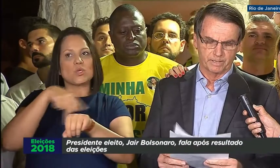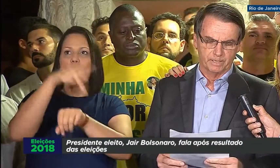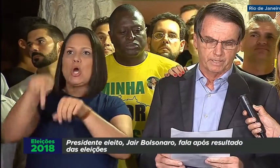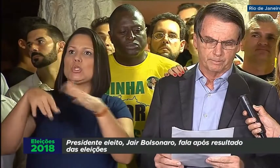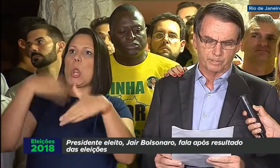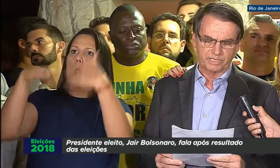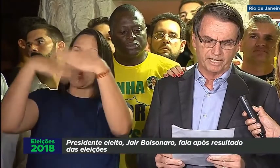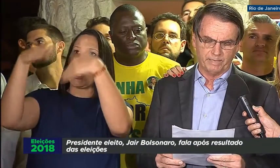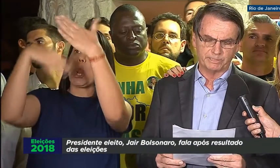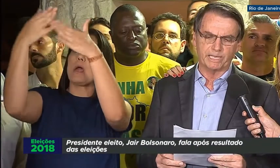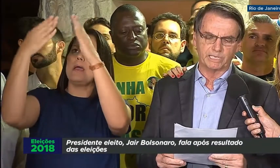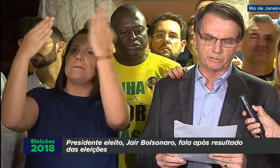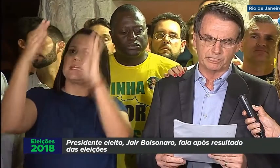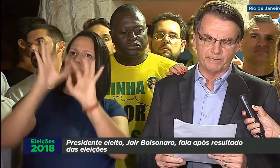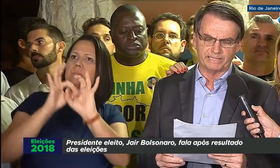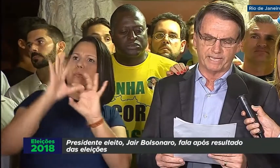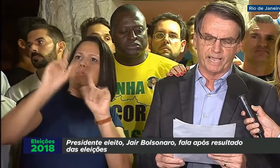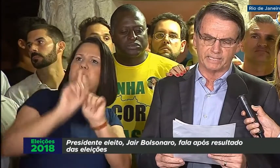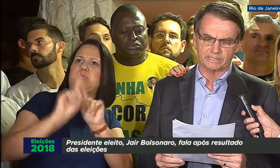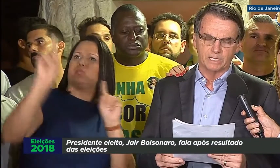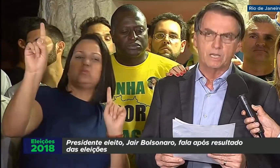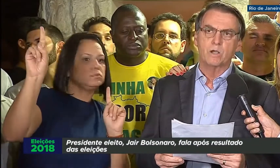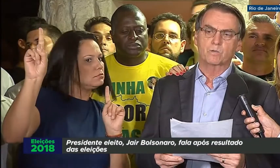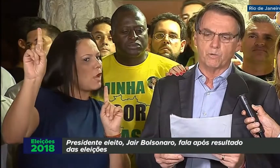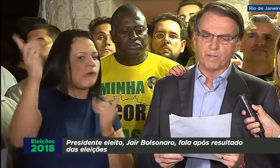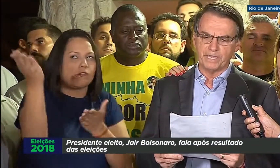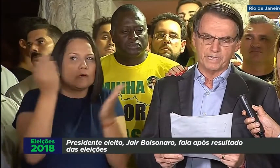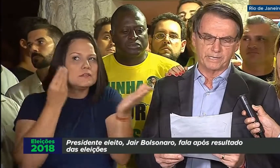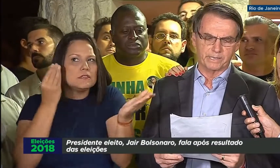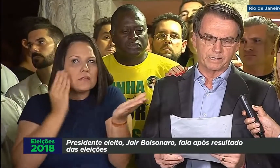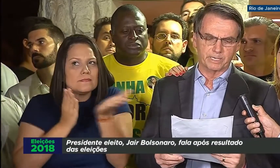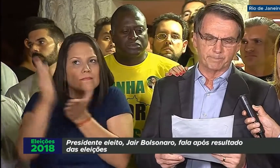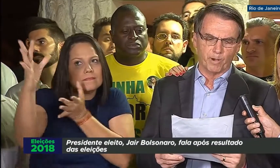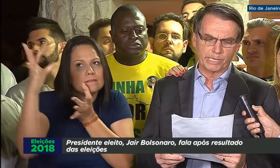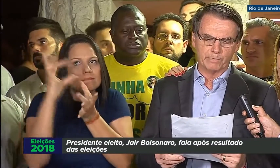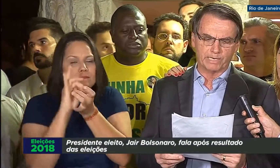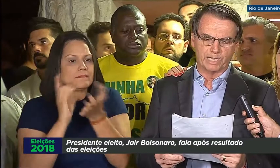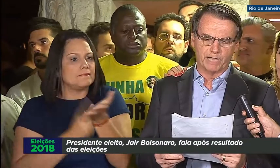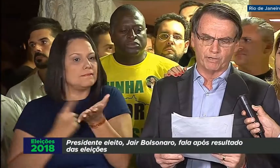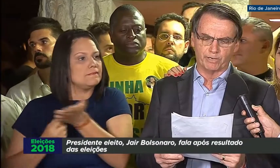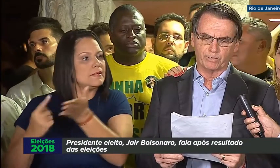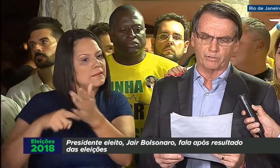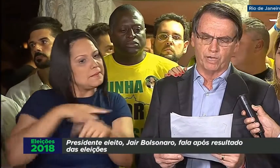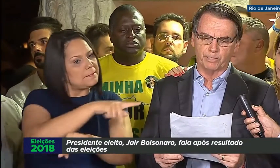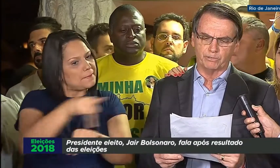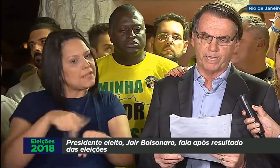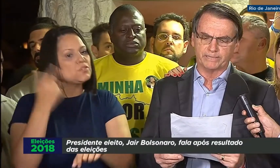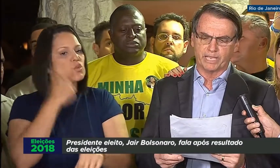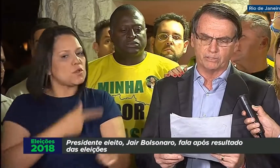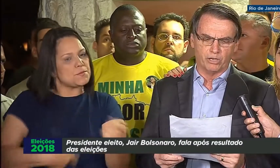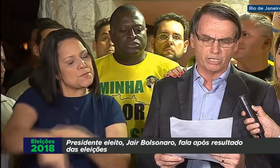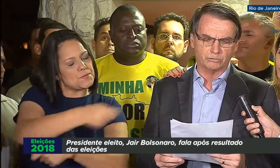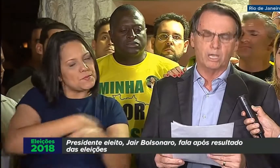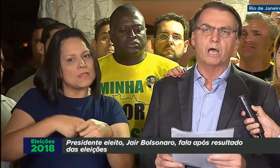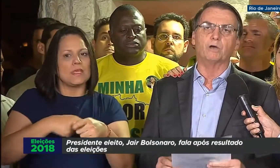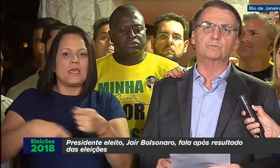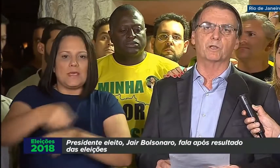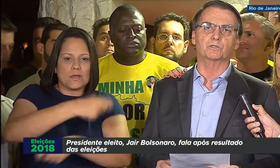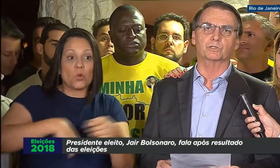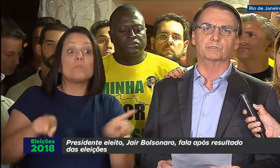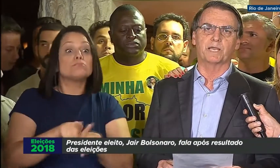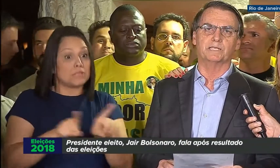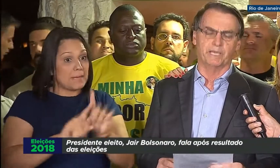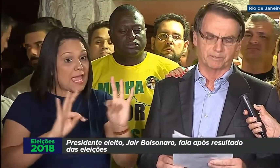desenvolvidas. Buscaremos relações bilaterais com países que possam agregar valor econômico e tecnológico